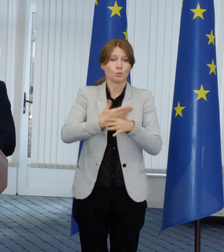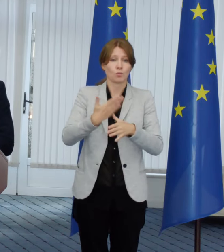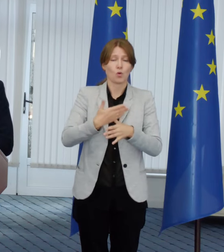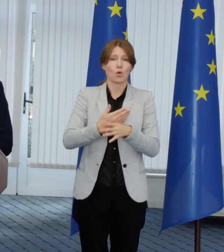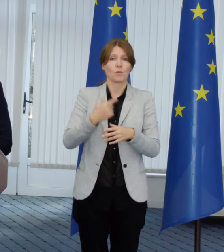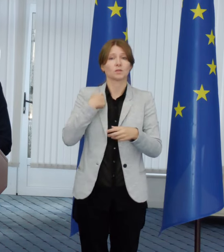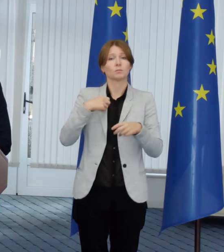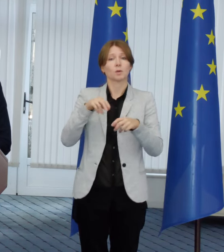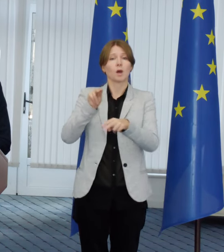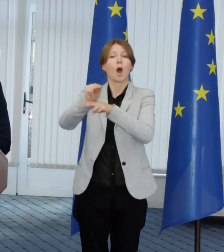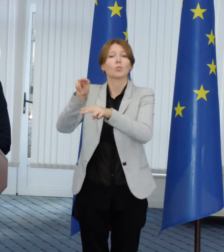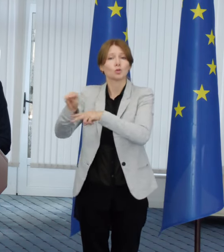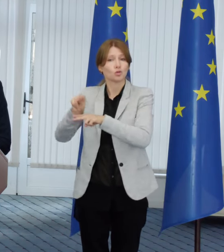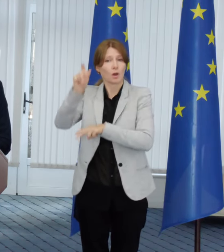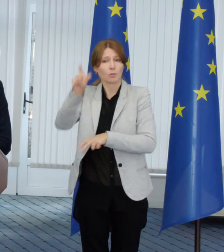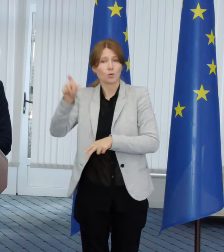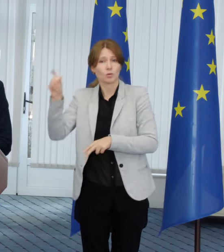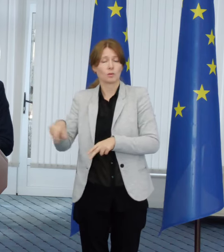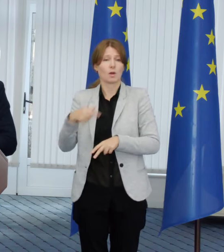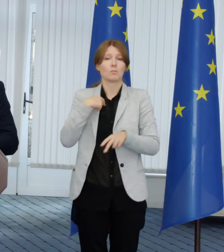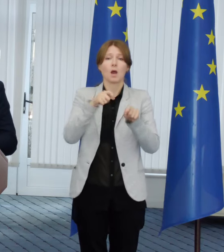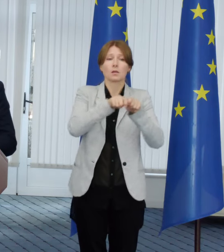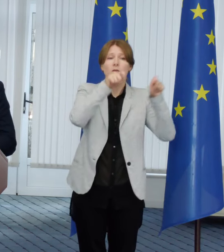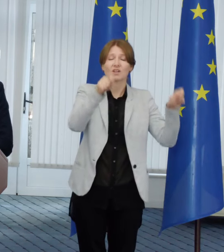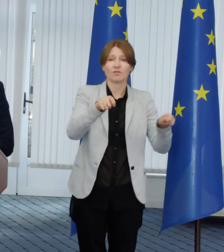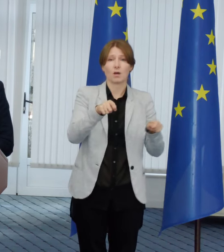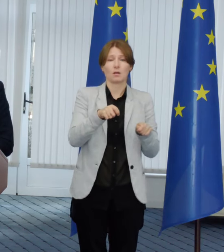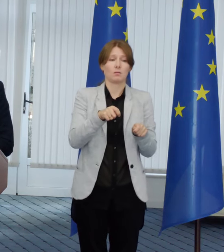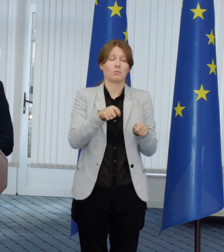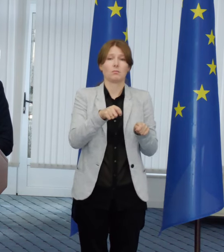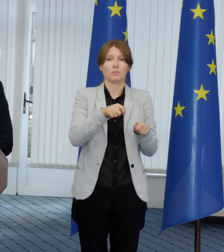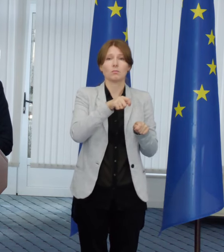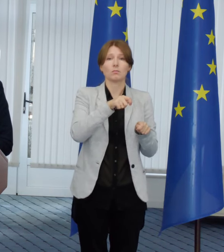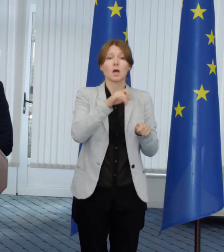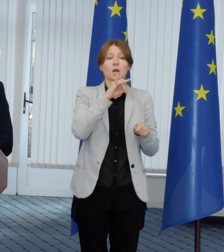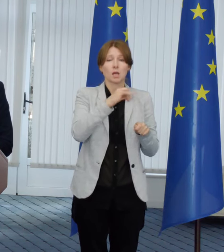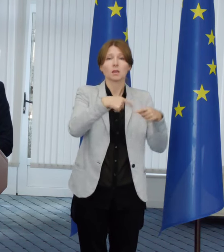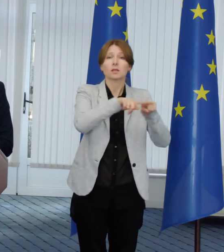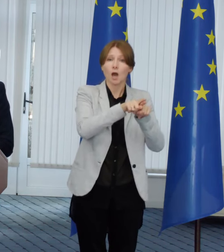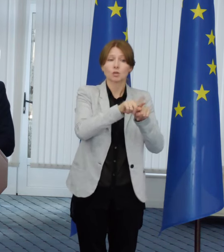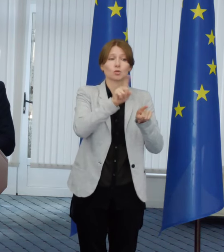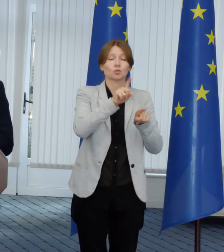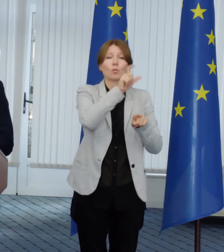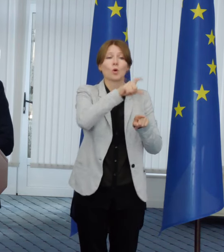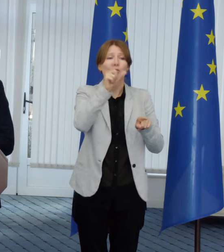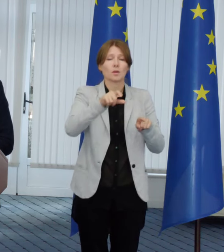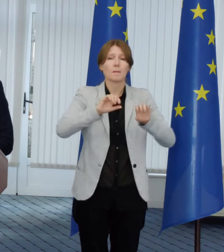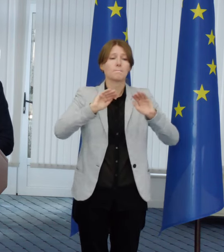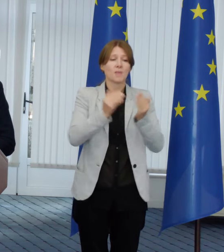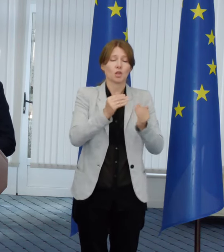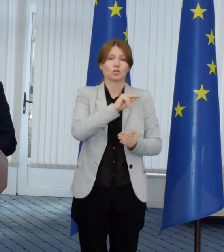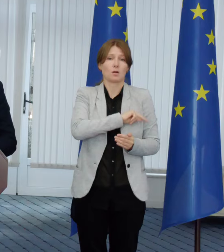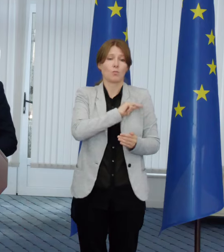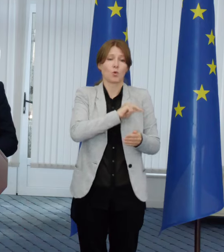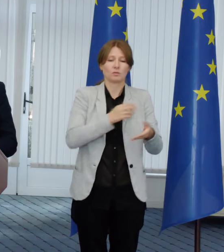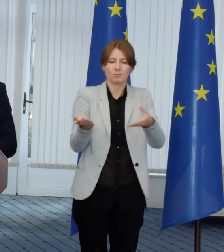noi digitalizăm foarte multe procese prin care să eficientizăm astfel colegii noștri să lucreze mai puțin cu dosare și mai mult